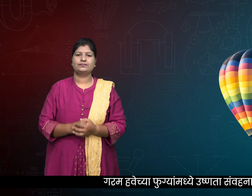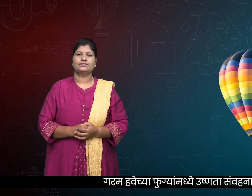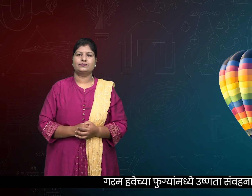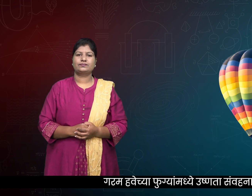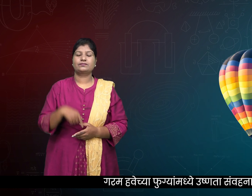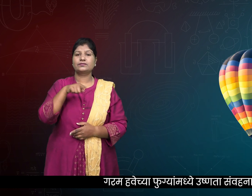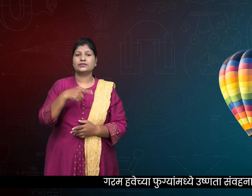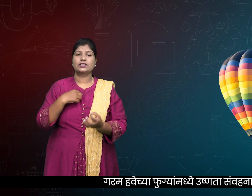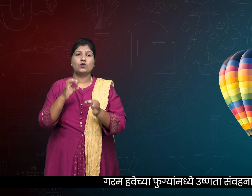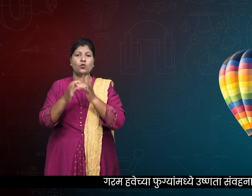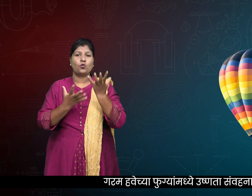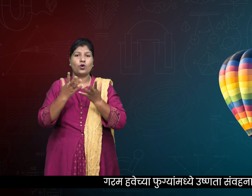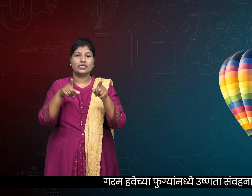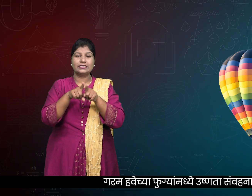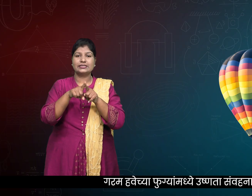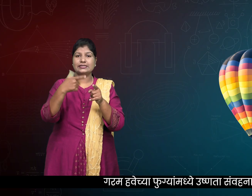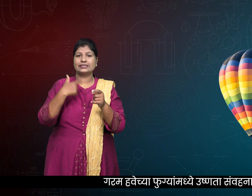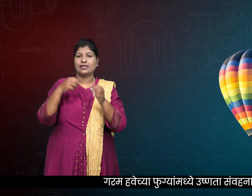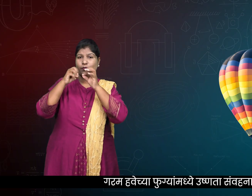गरम हवेच्या फुग्यांमध्ये उष्णता संवहनाने